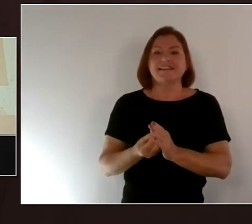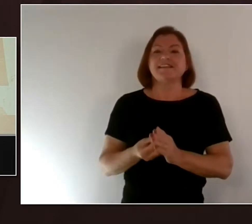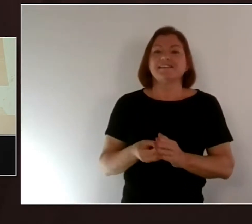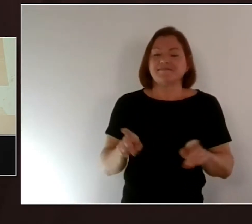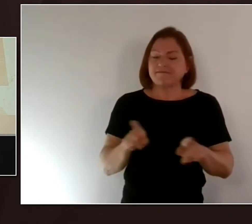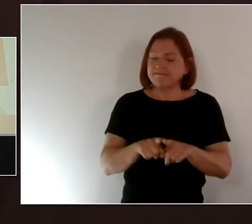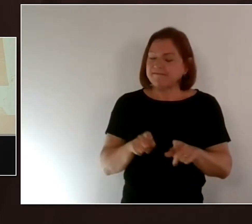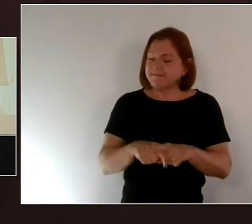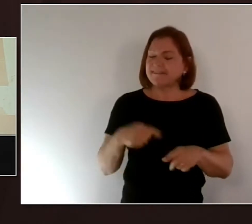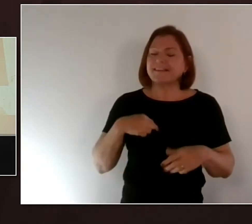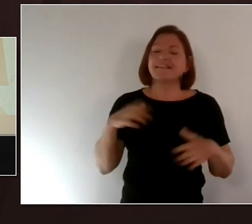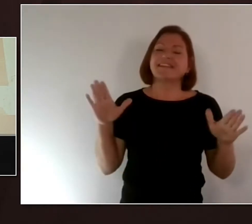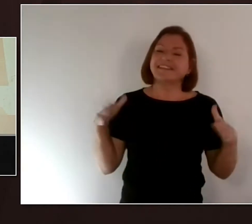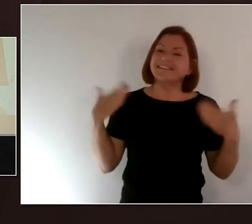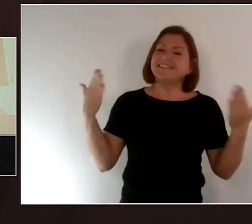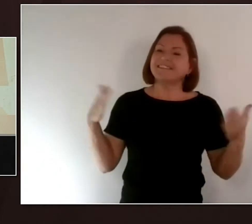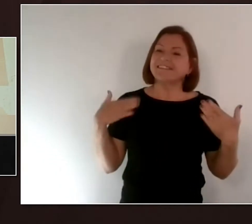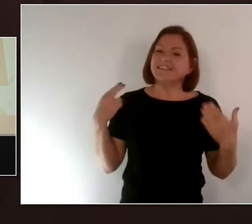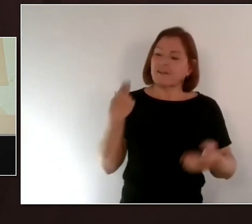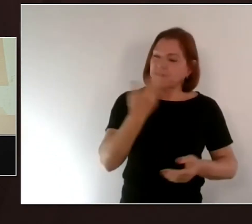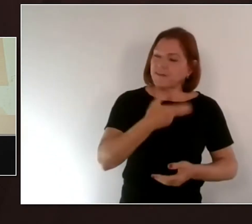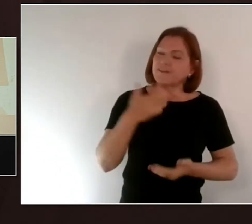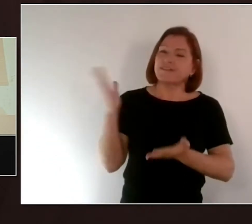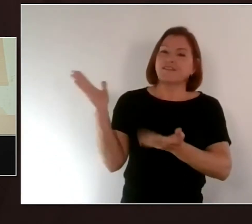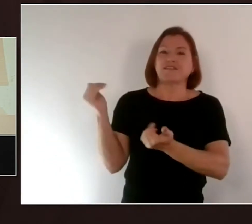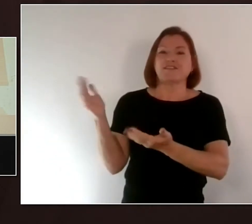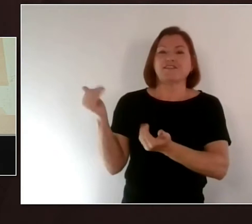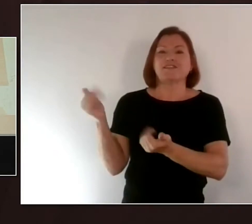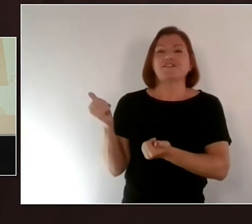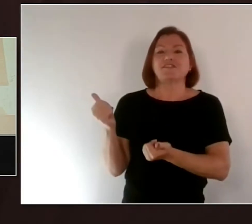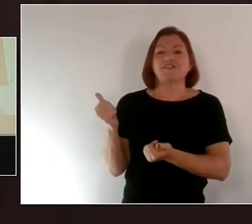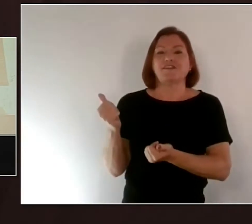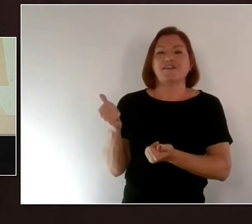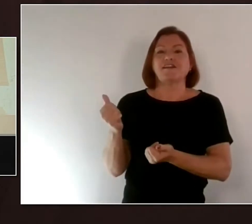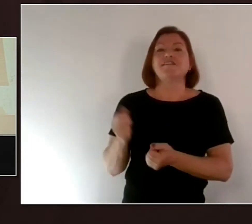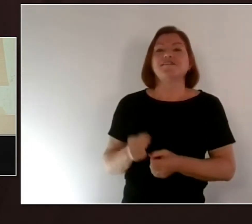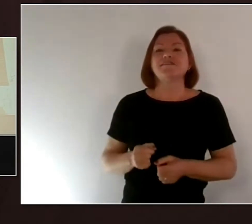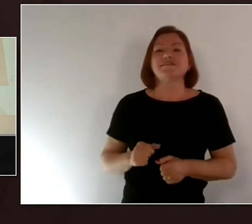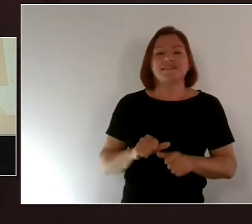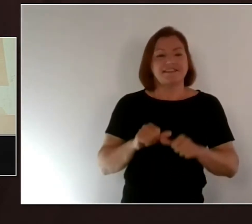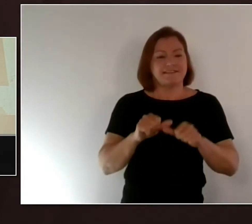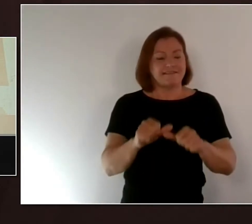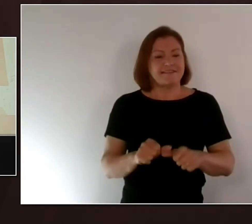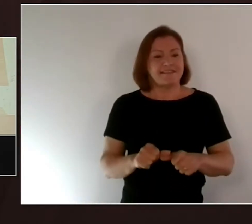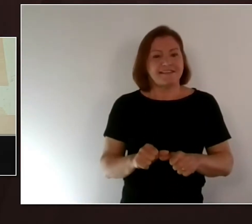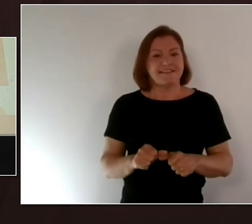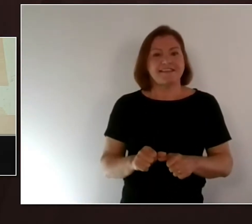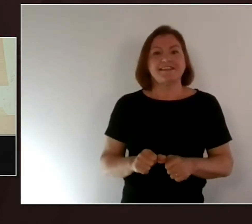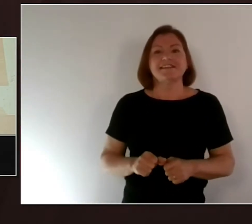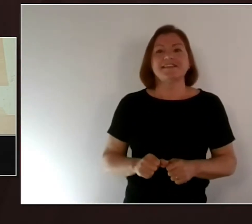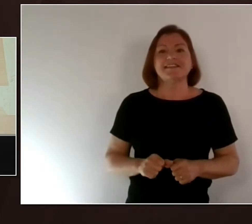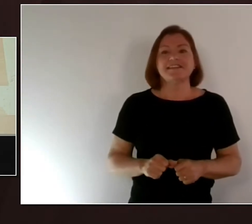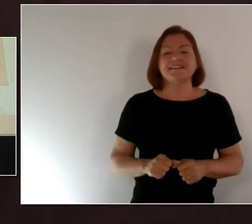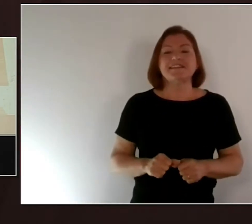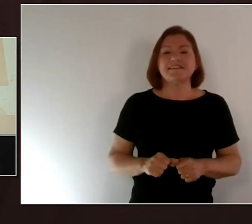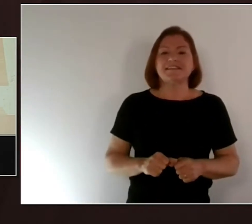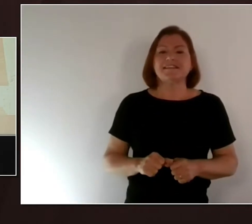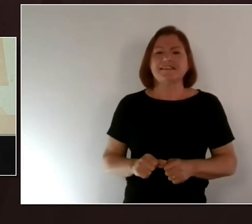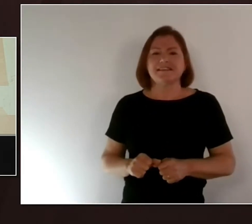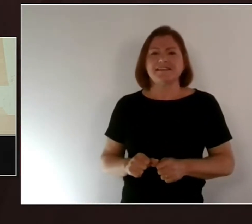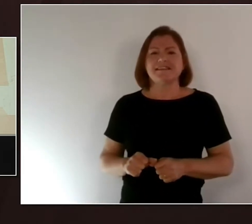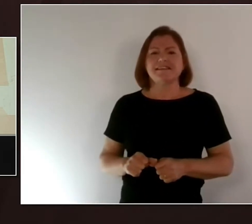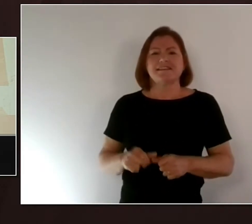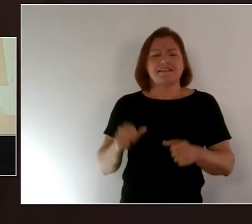nossos jovens estão correspondendo àquilo que nós vimos nos livros de Salmos. Por isso que